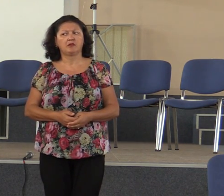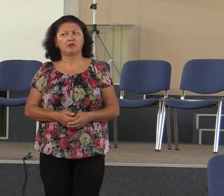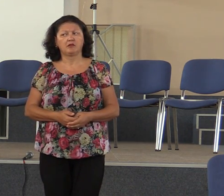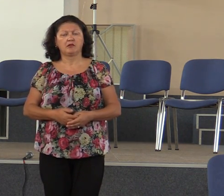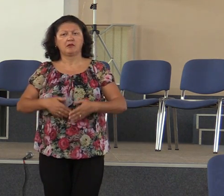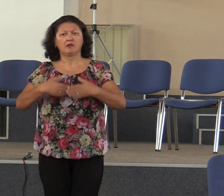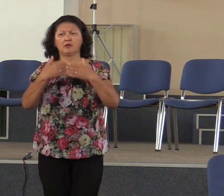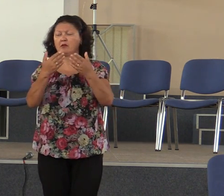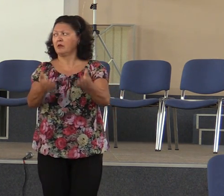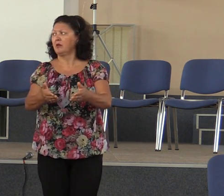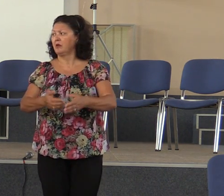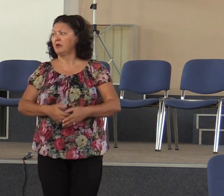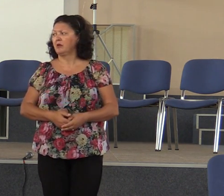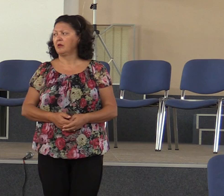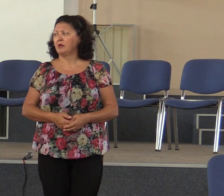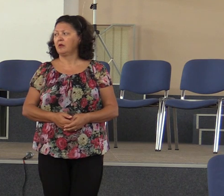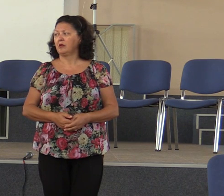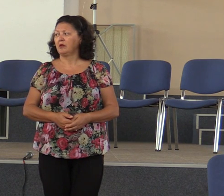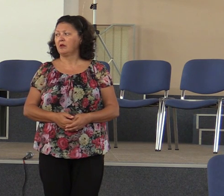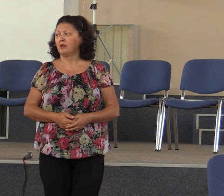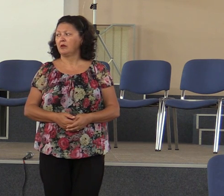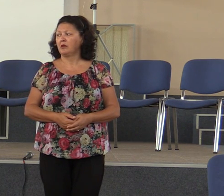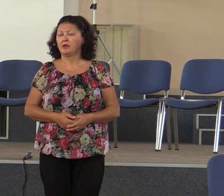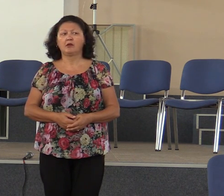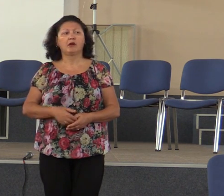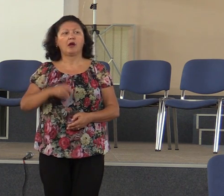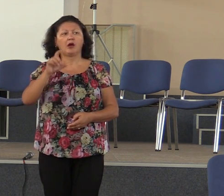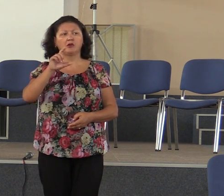Îi dă o sticlă unde de